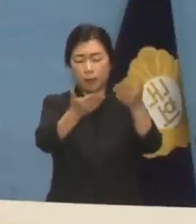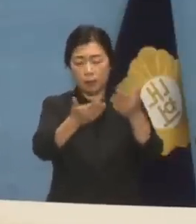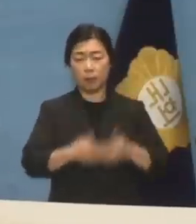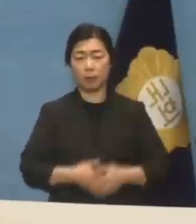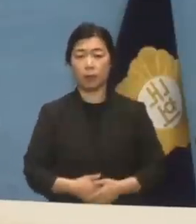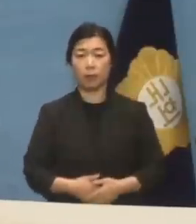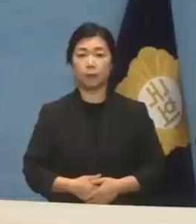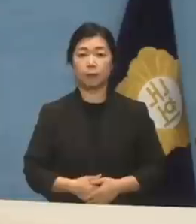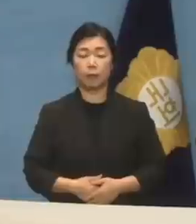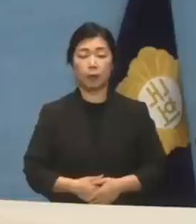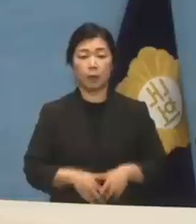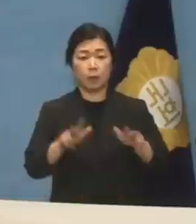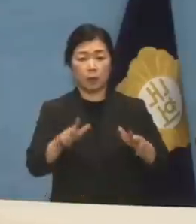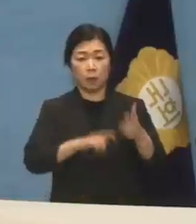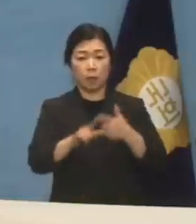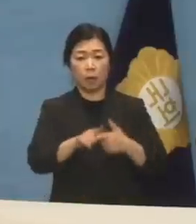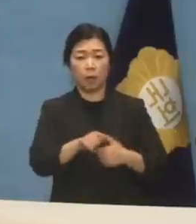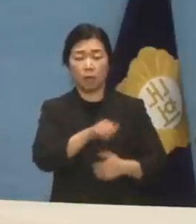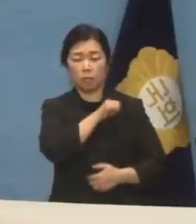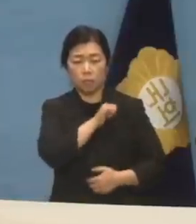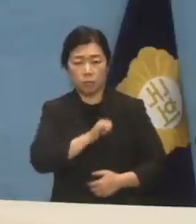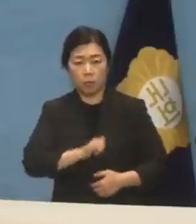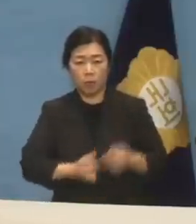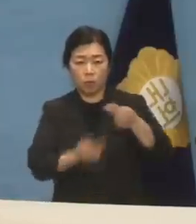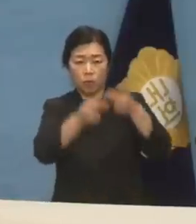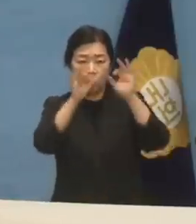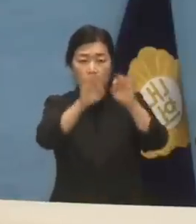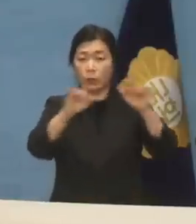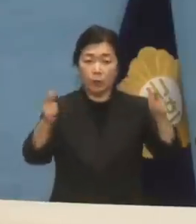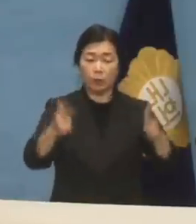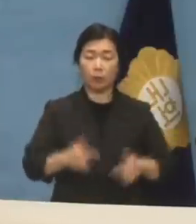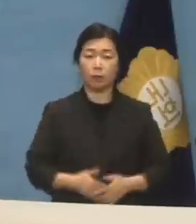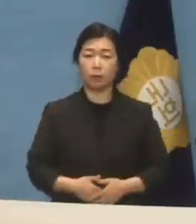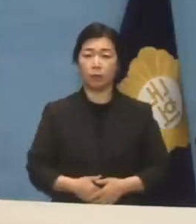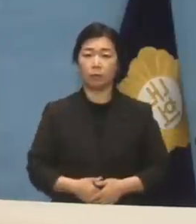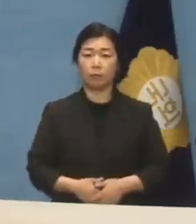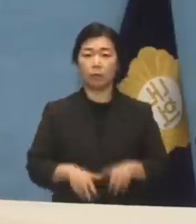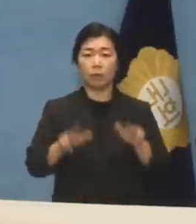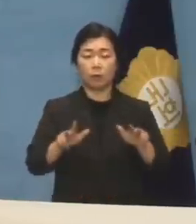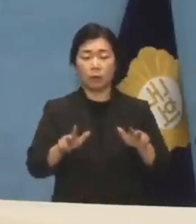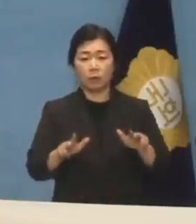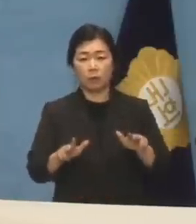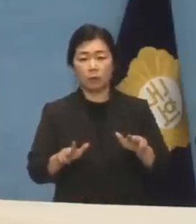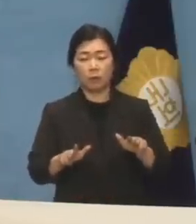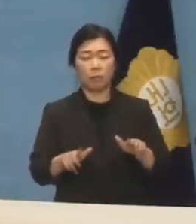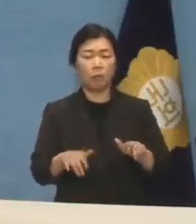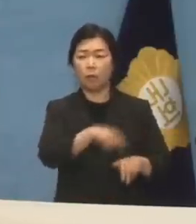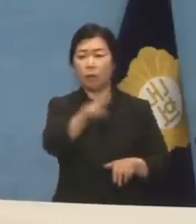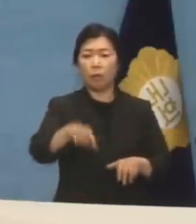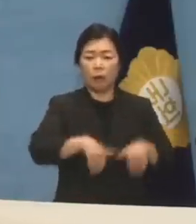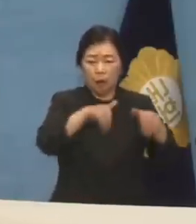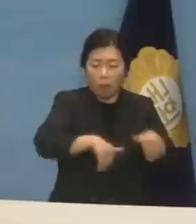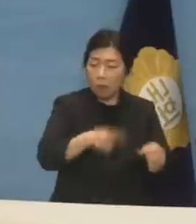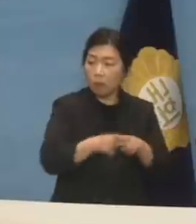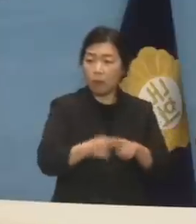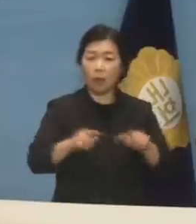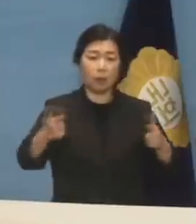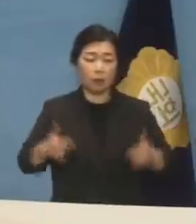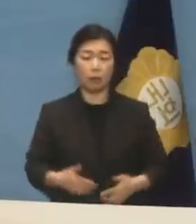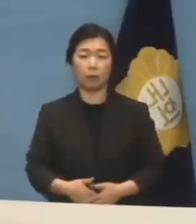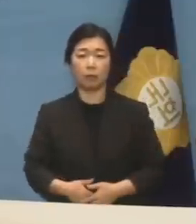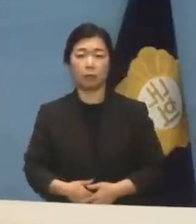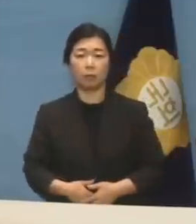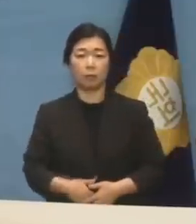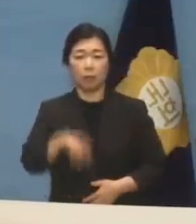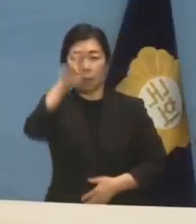이유입니다. 더는 두고 볼 일이 없을 것 같습니다. 지금은 노예에 가득 찬 이승만의 시대도 아니고 잔혹한 철권